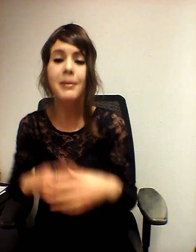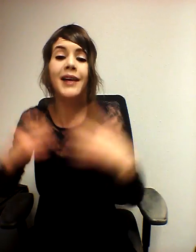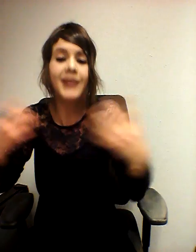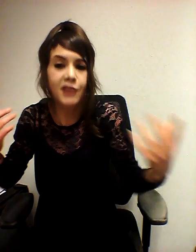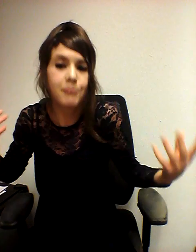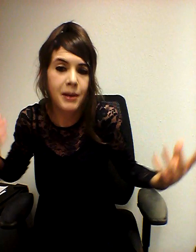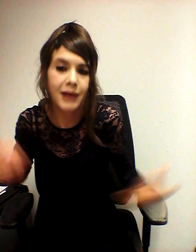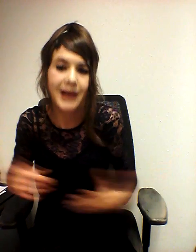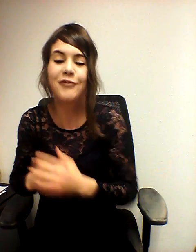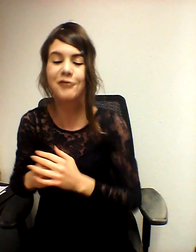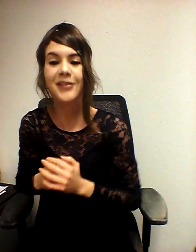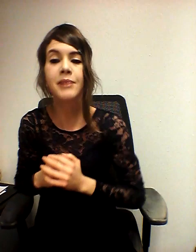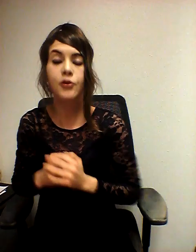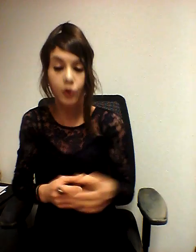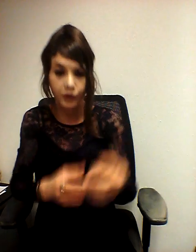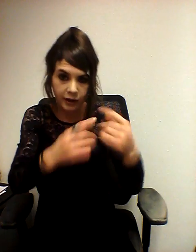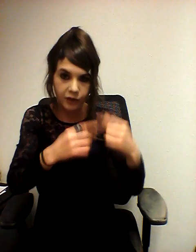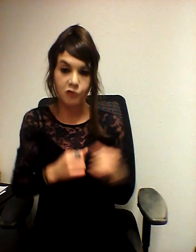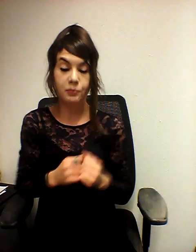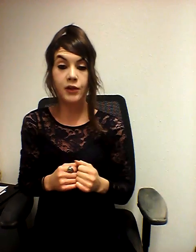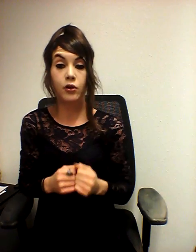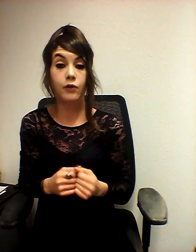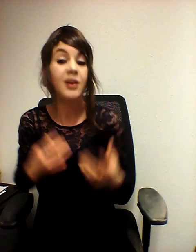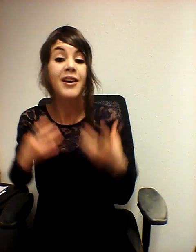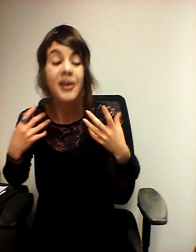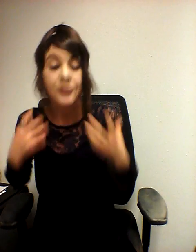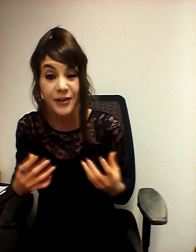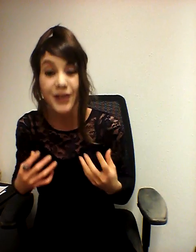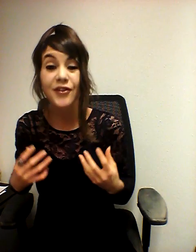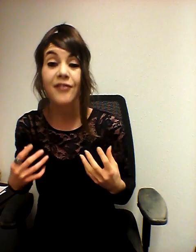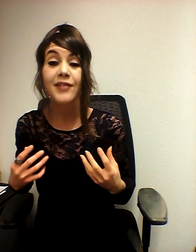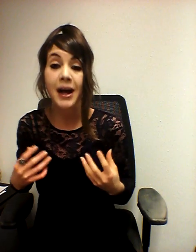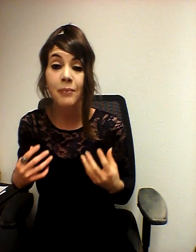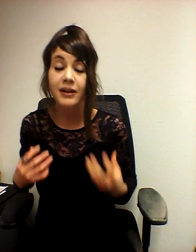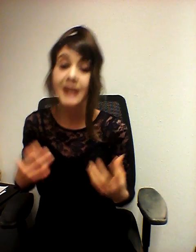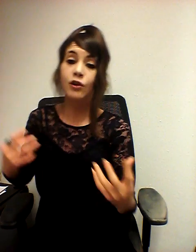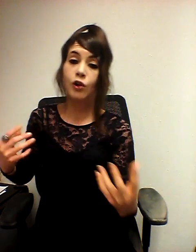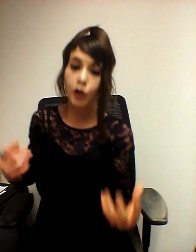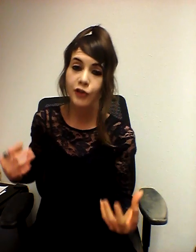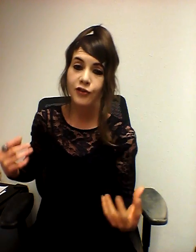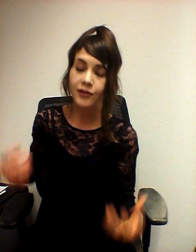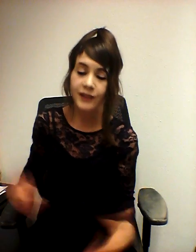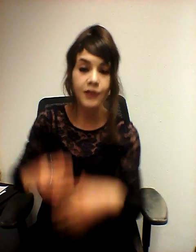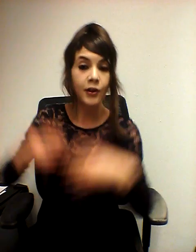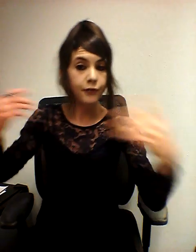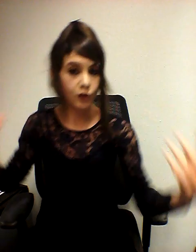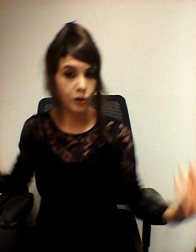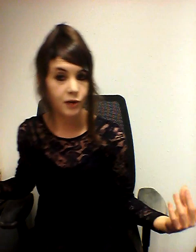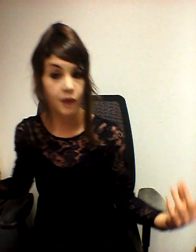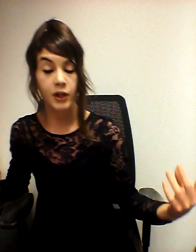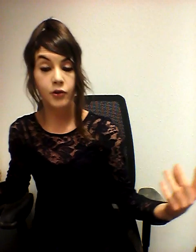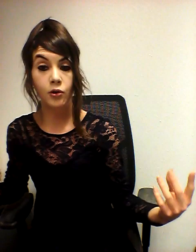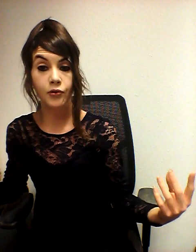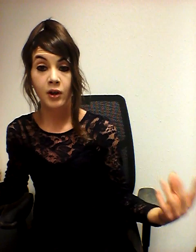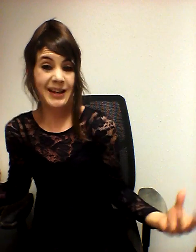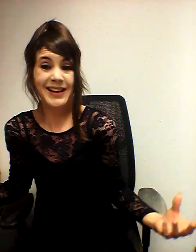het membraan van die mitochondriën getransporteerd kunnen worden wil dat namelijk niet lukt dat niet verloopt dat niet goed Ja